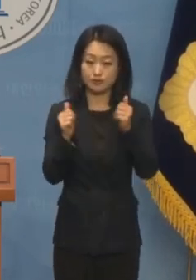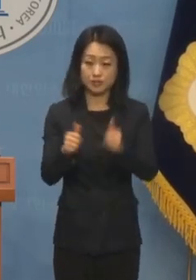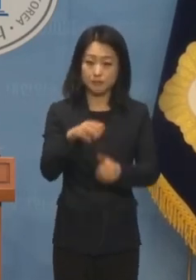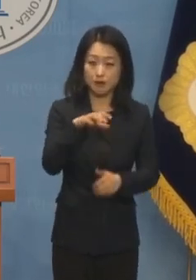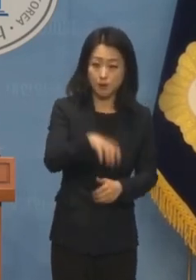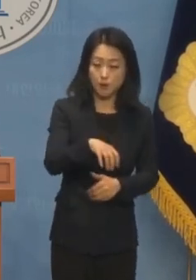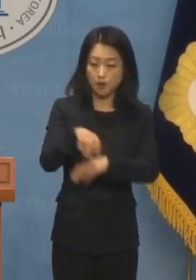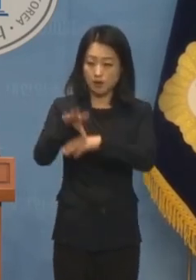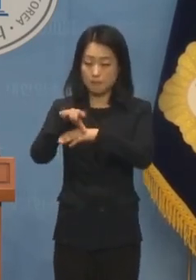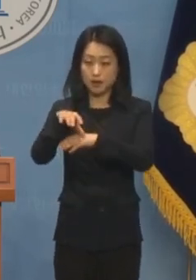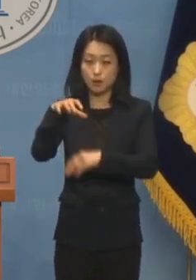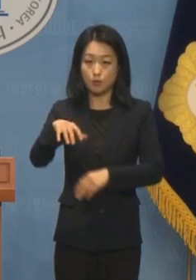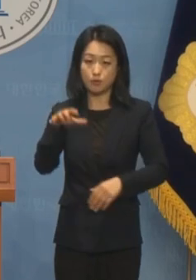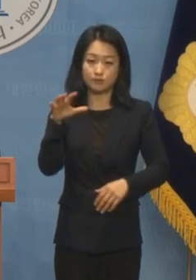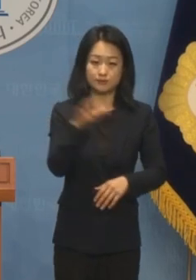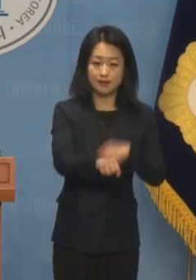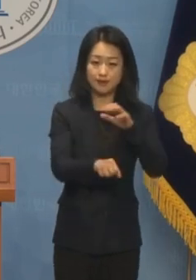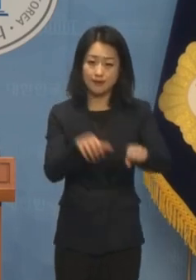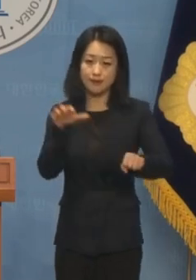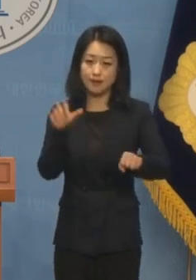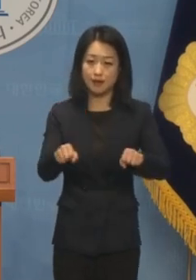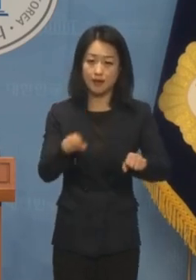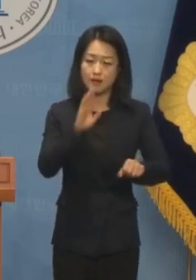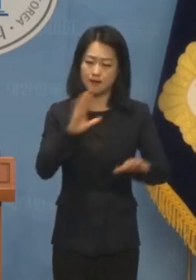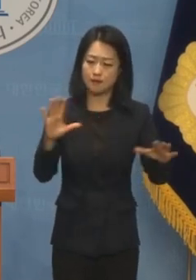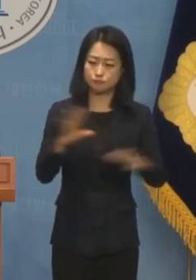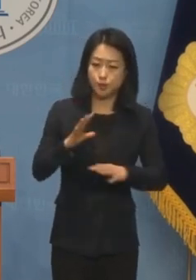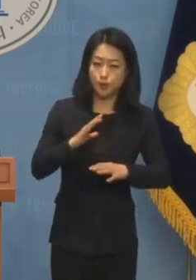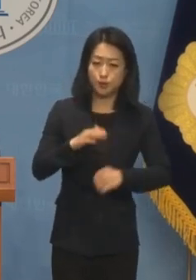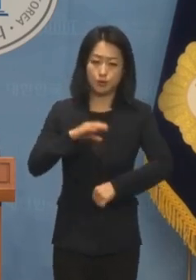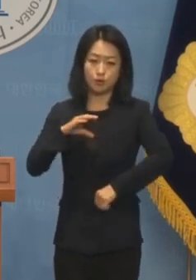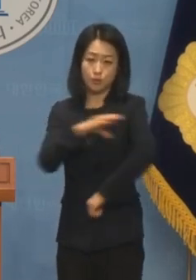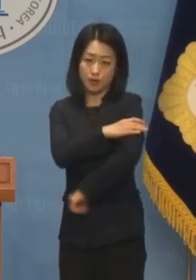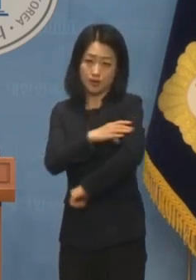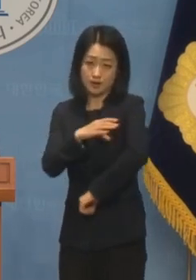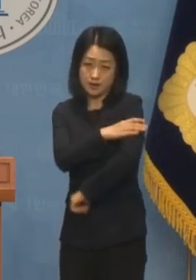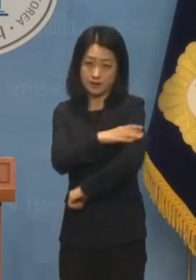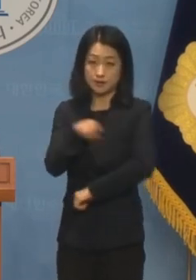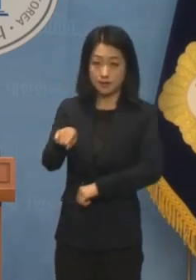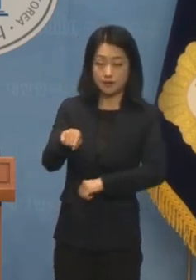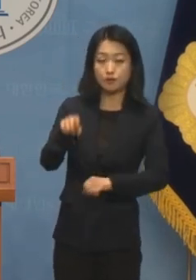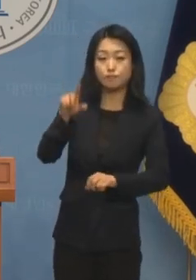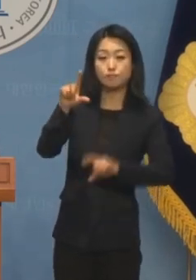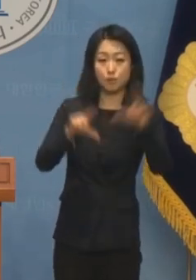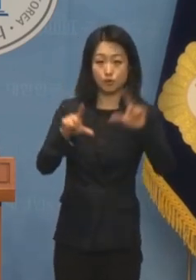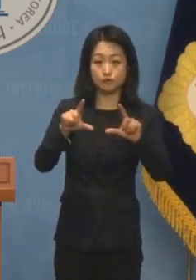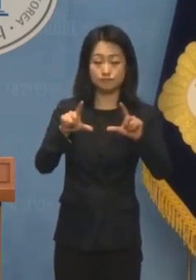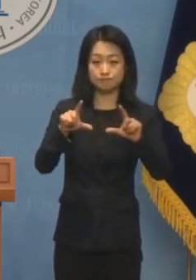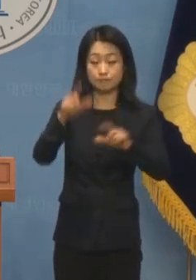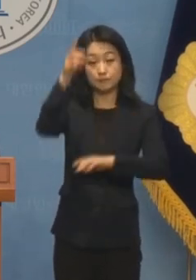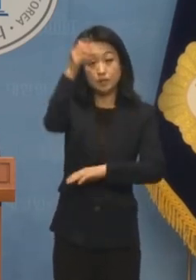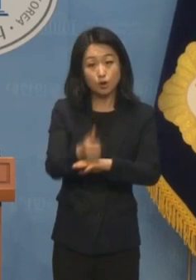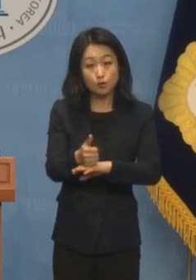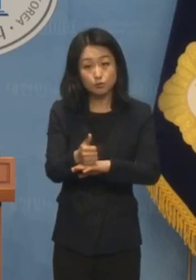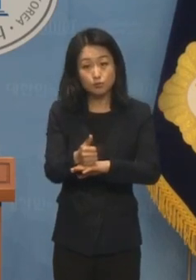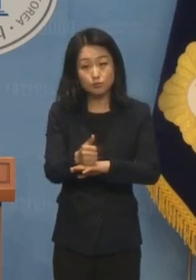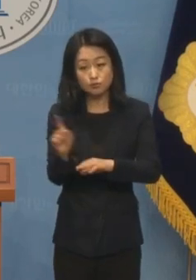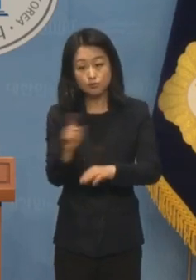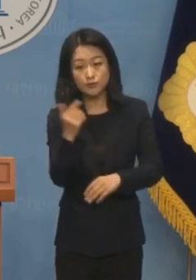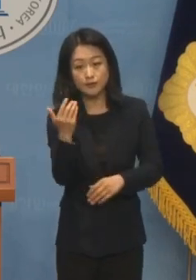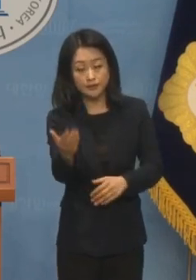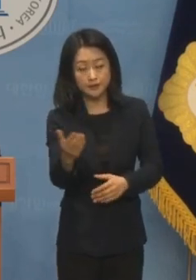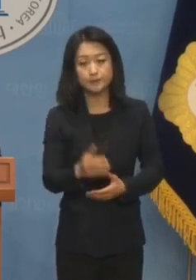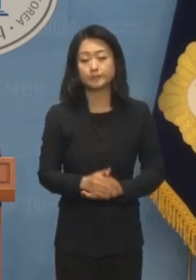언론까지 장악하겠다는 무소 부리의 권력 독식 행진의 그 끝은 어디입니까